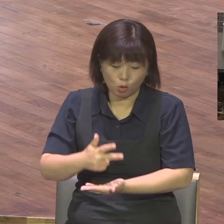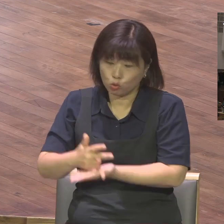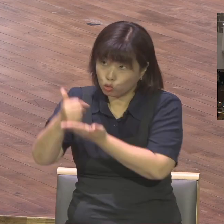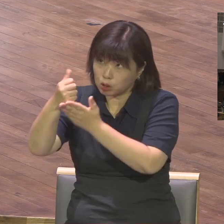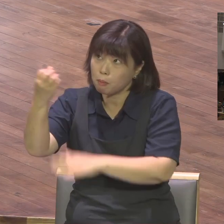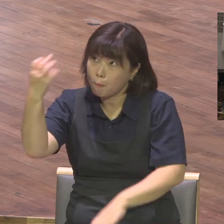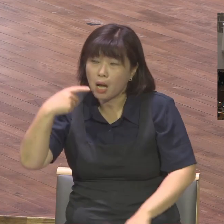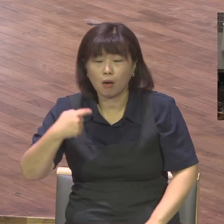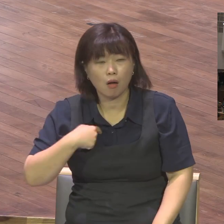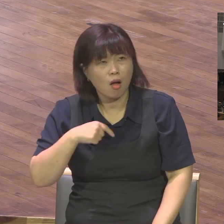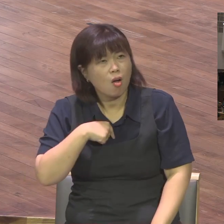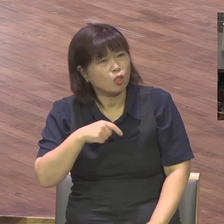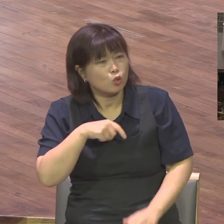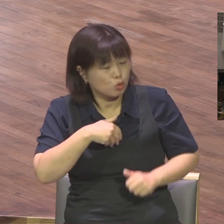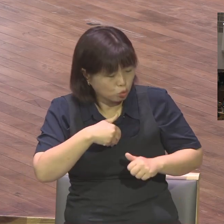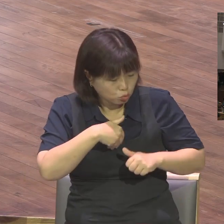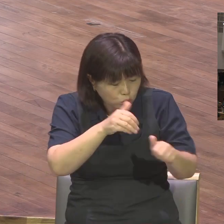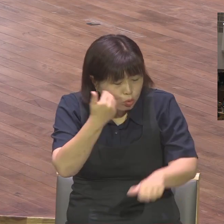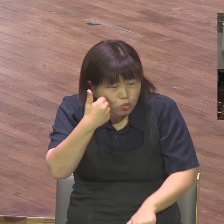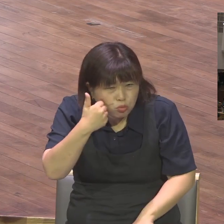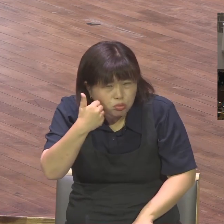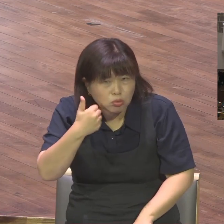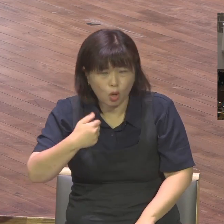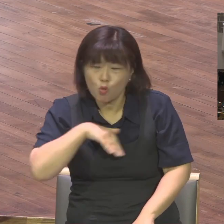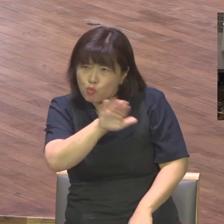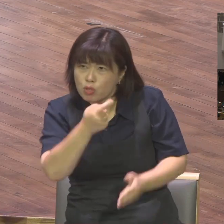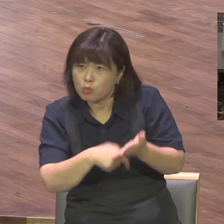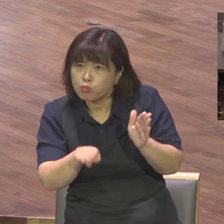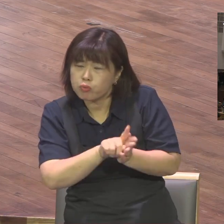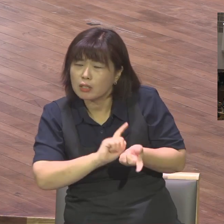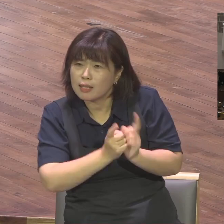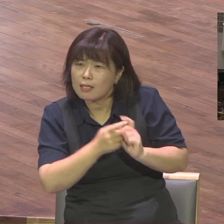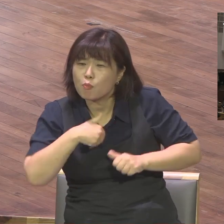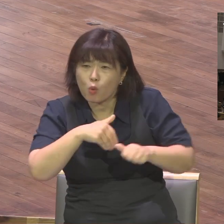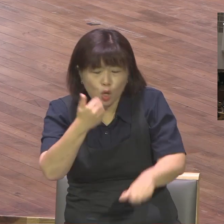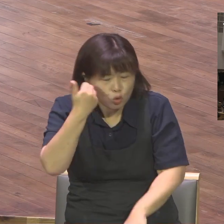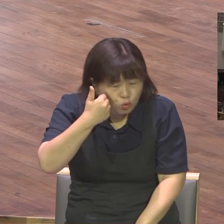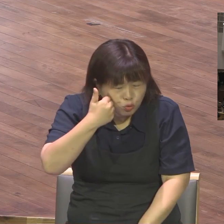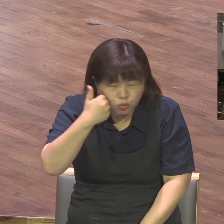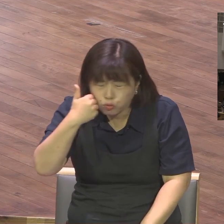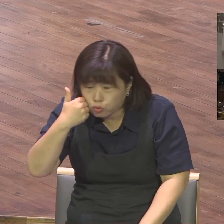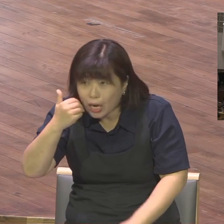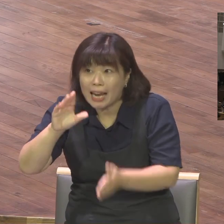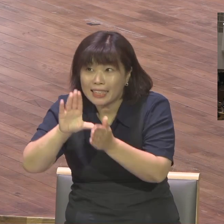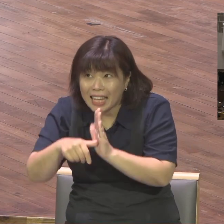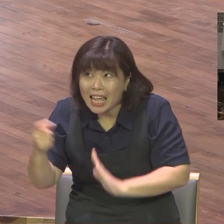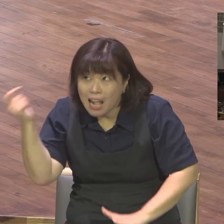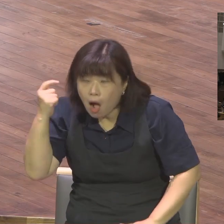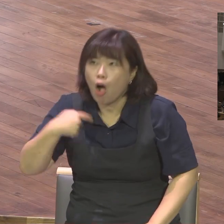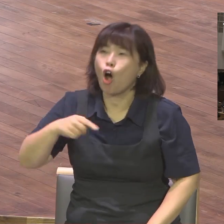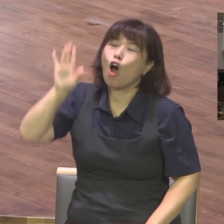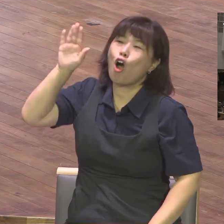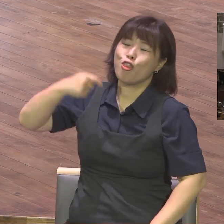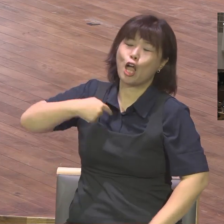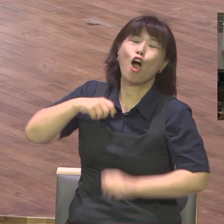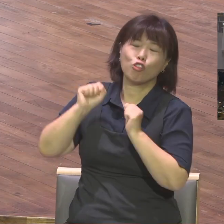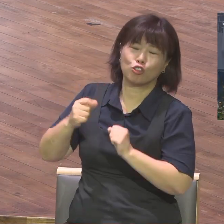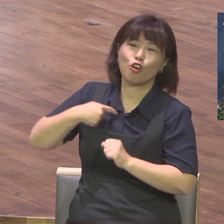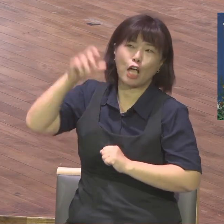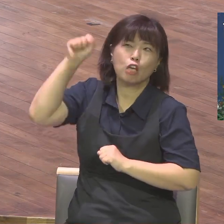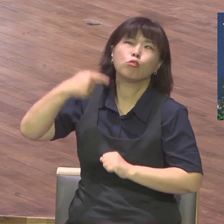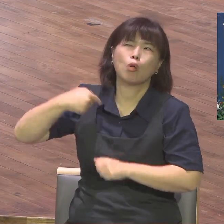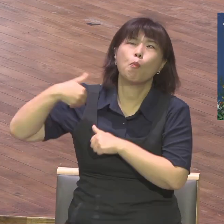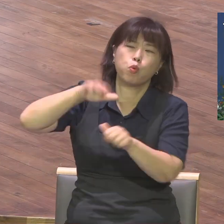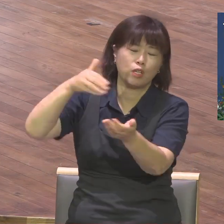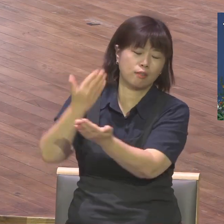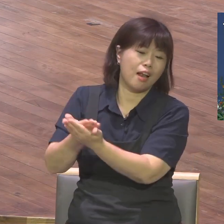보내며 누가 우리를 위하여 갈까 하시니 그때 내가 이르되 내가 여기 있나이다 나를 보내소서 하였더니 내가 누구를